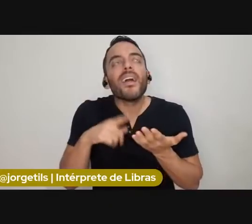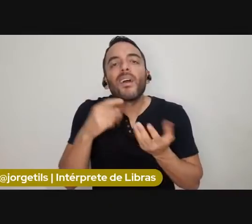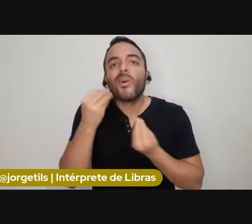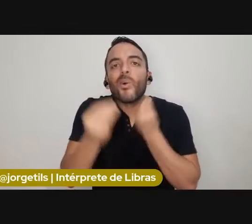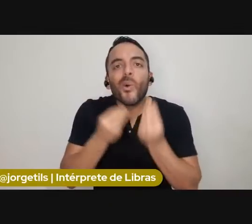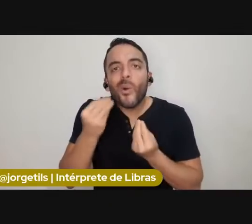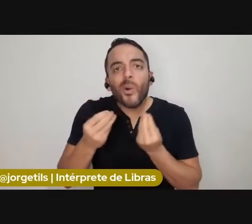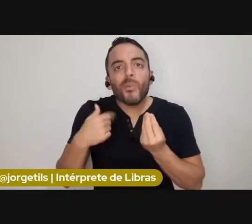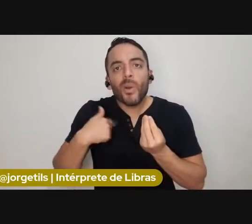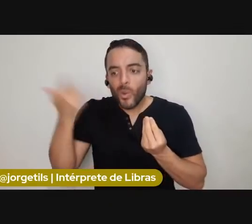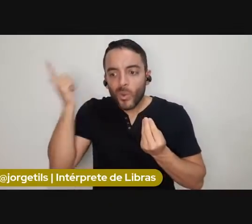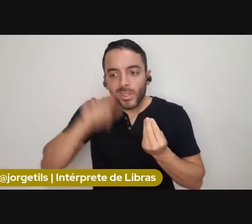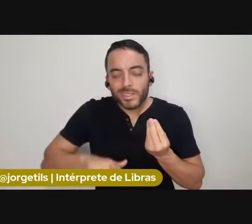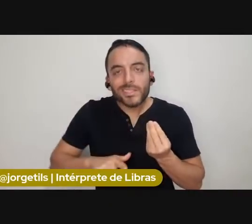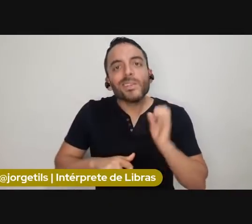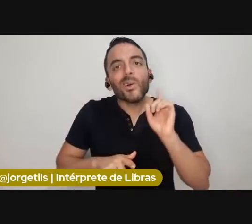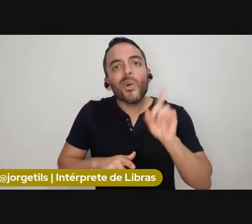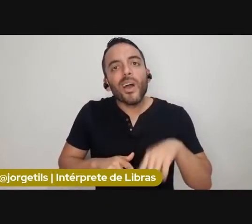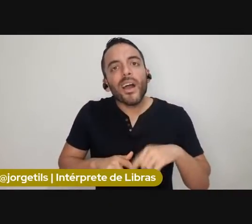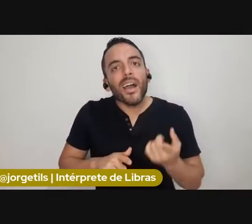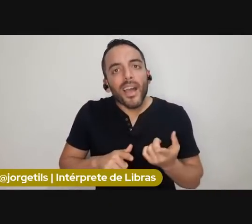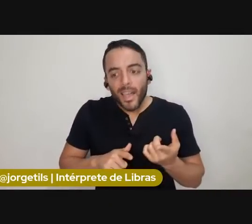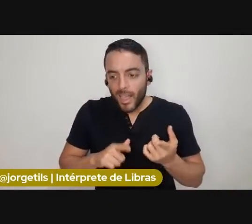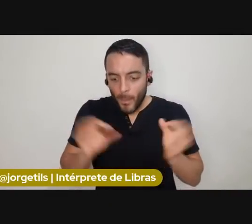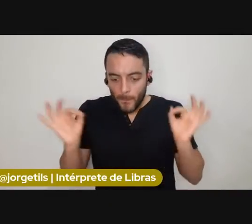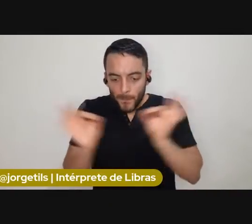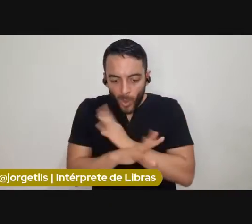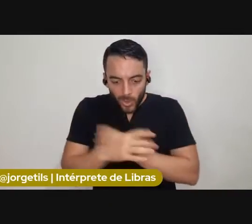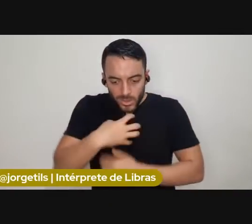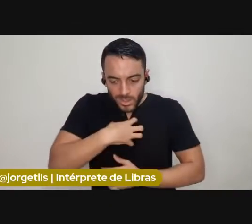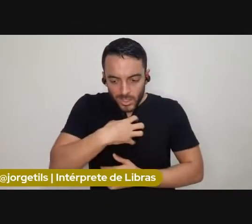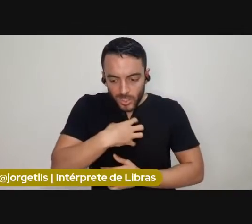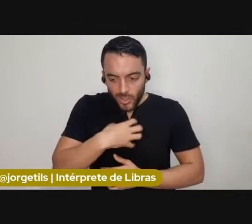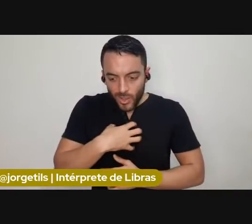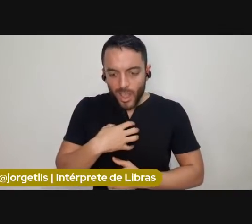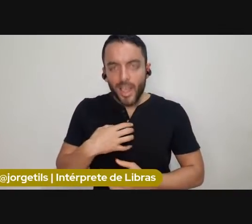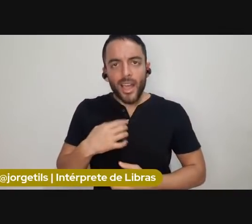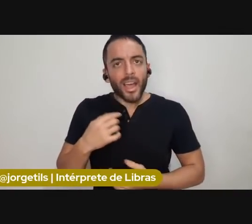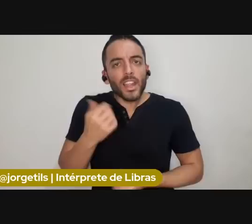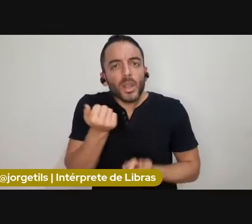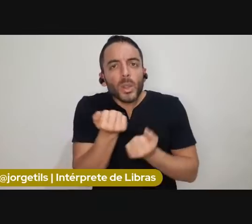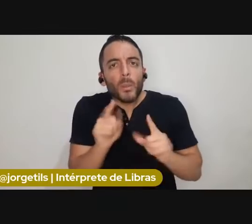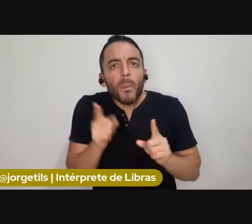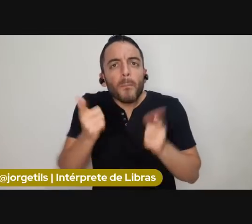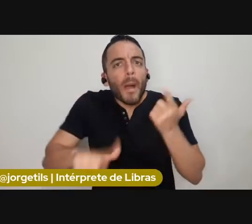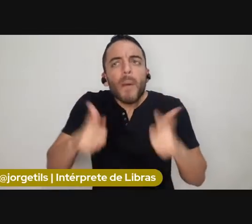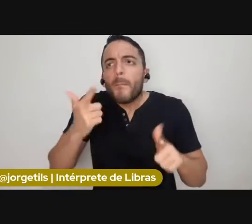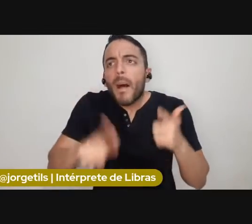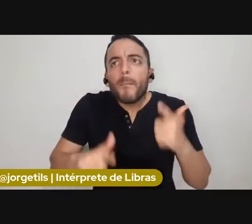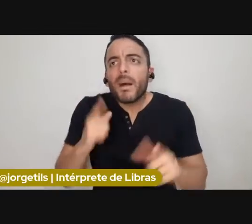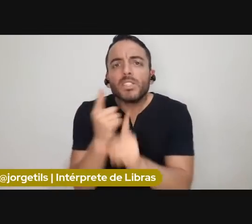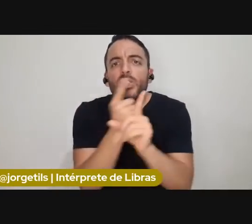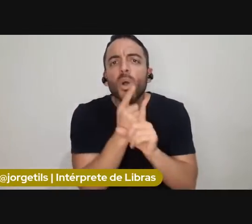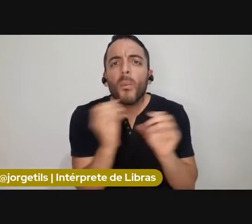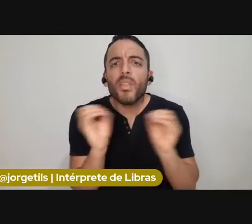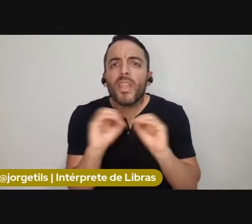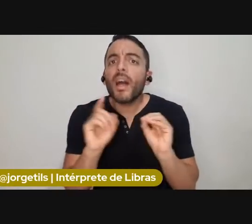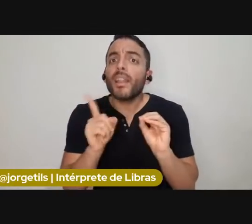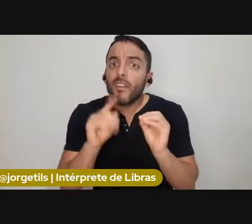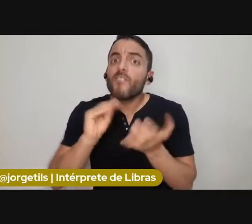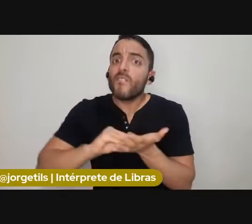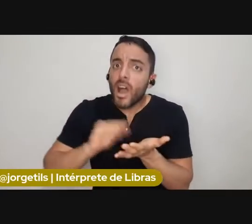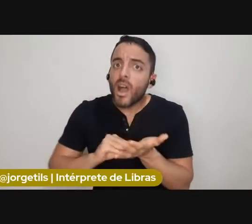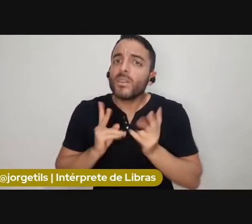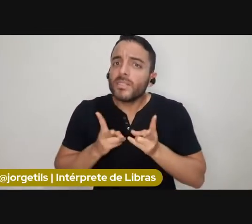dos descobrimentos, essa sucessão permanente dos descobrimentos. Então, tudo isso sempre